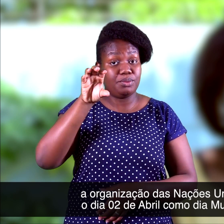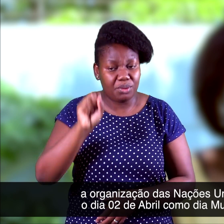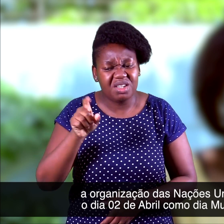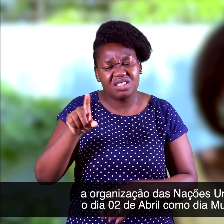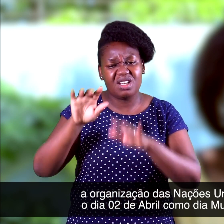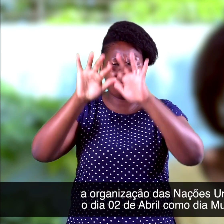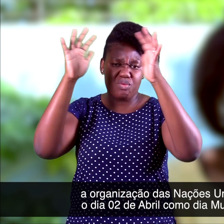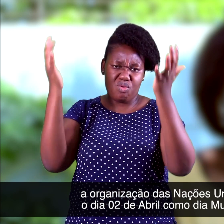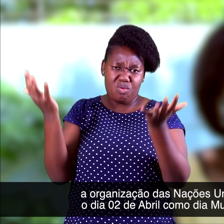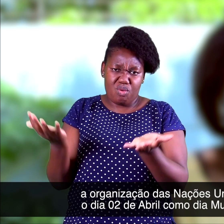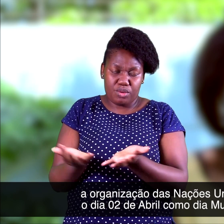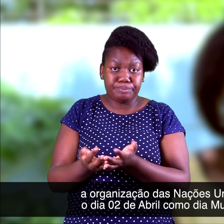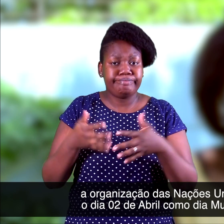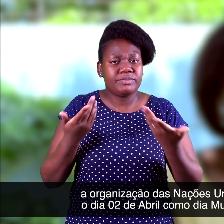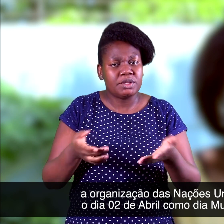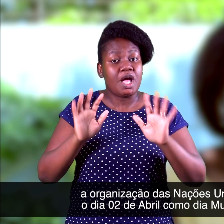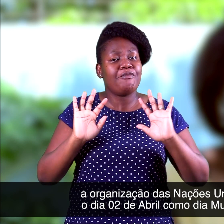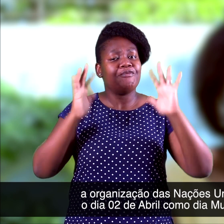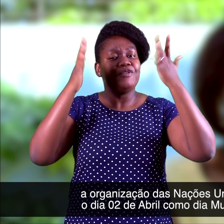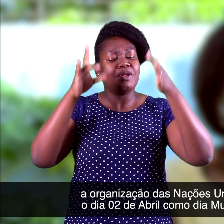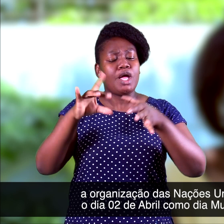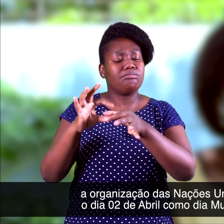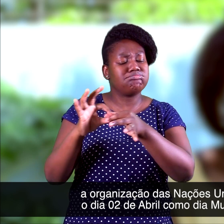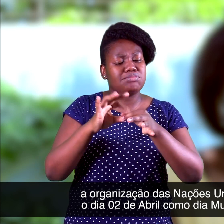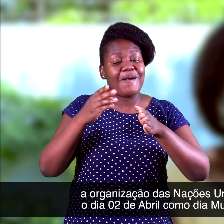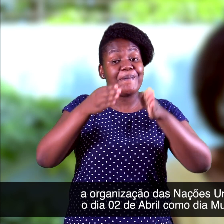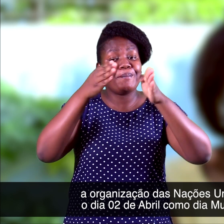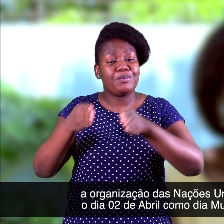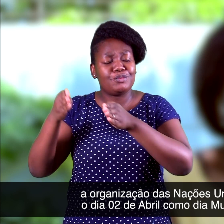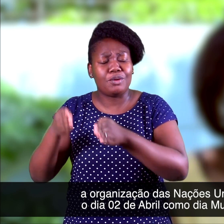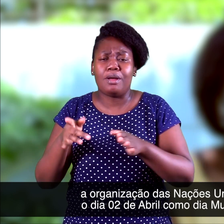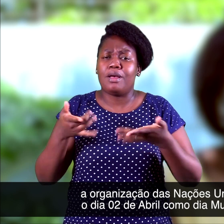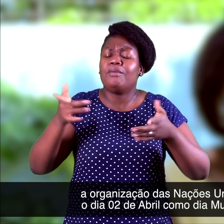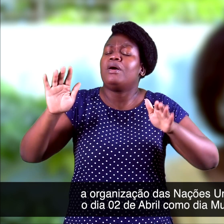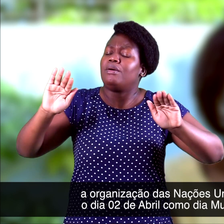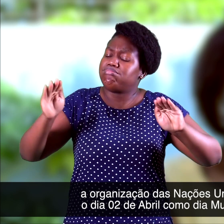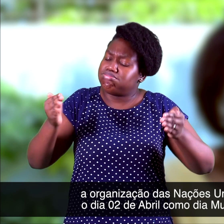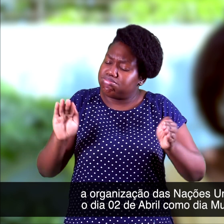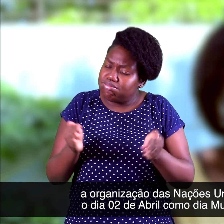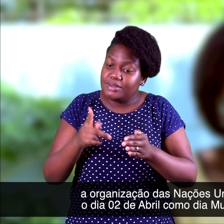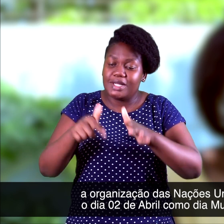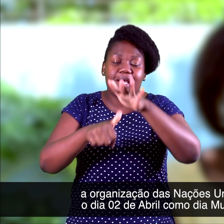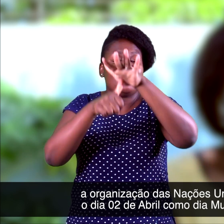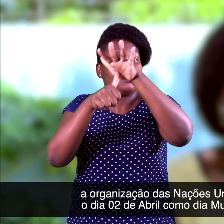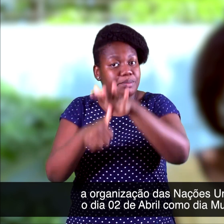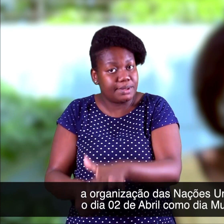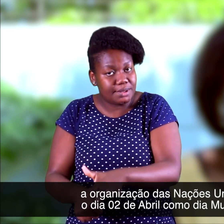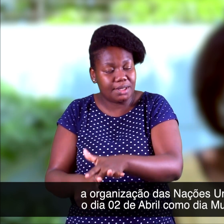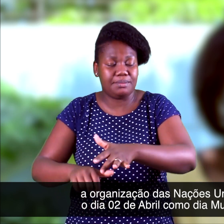o dia 2 de abril como o Dia Mundial do Autismo. E, ele estúdio e o de como do